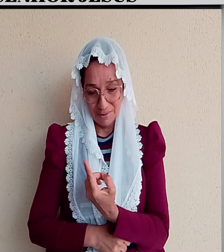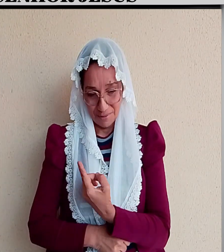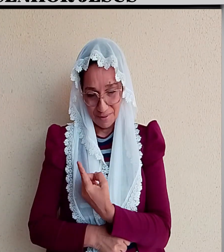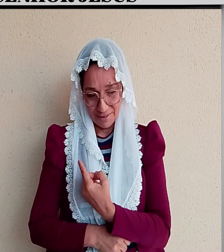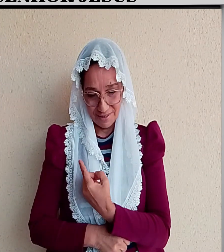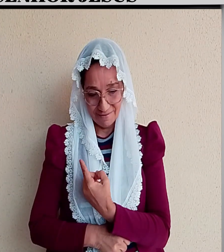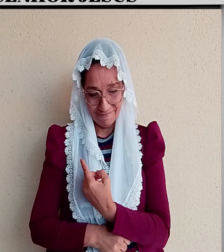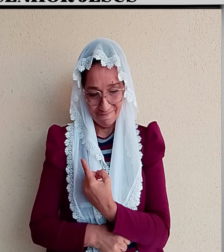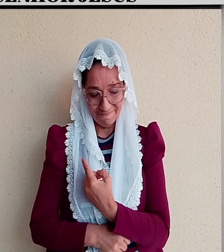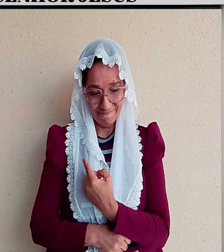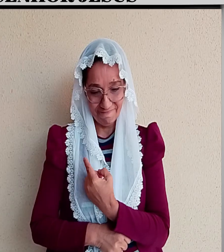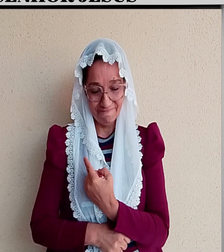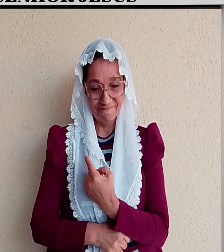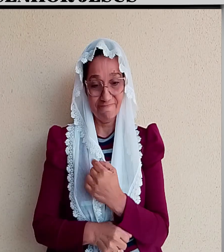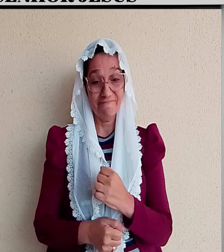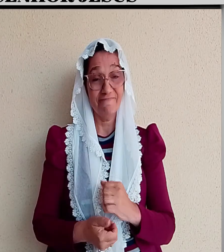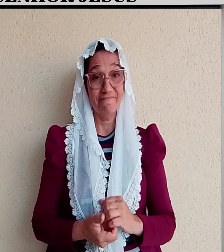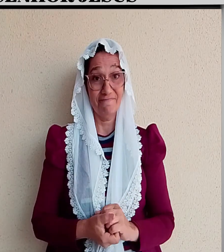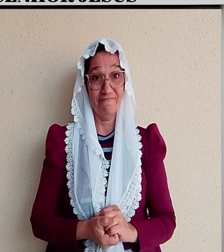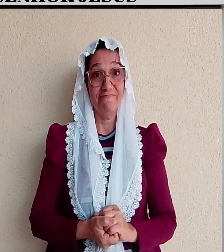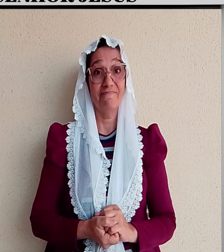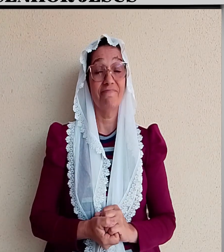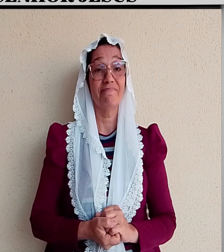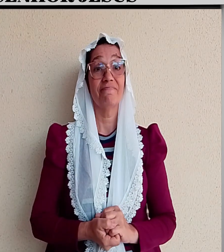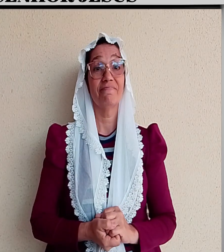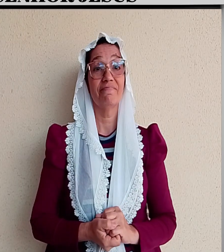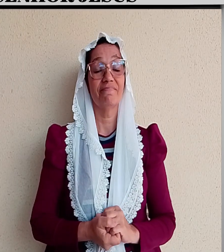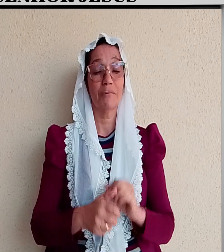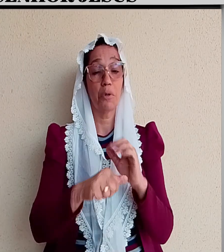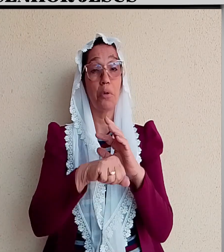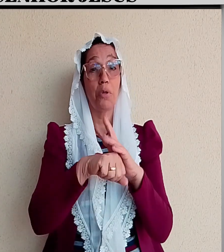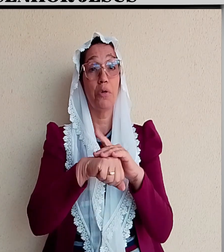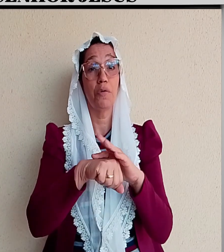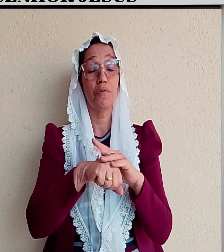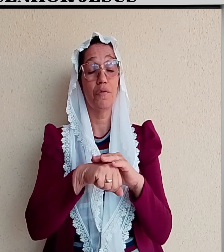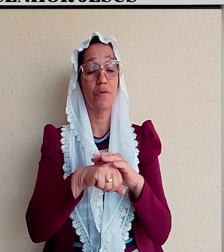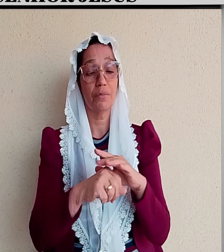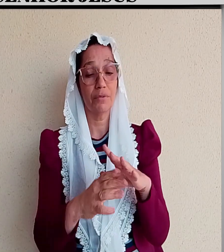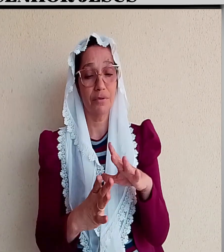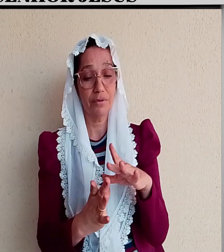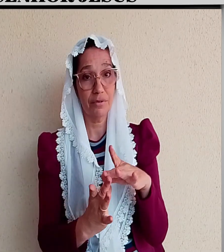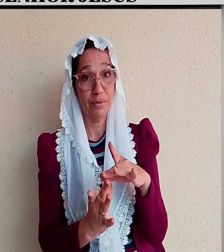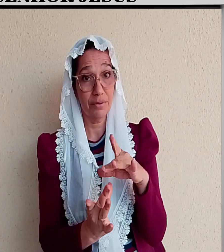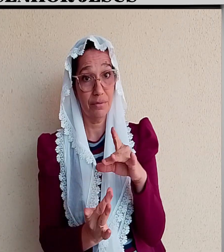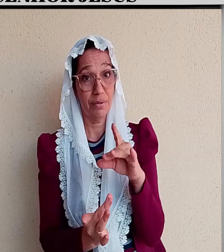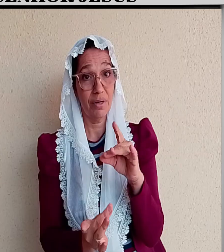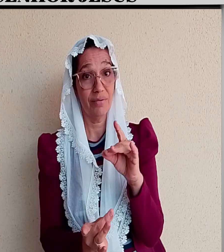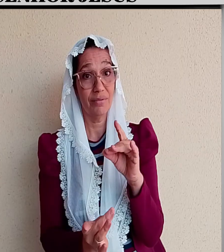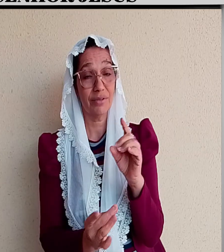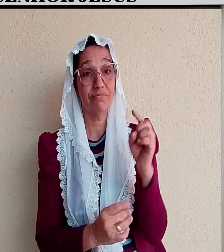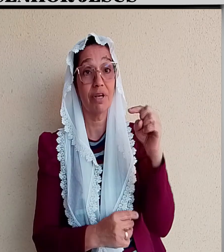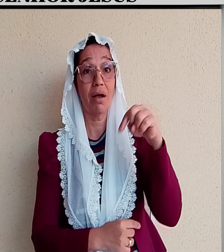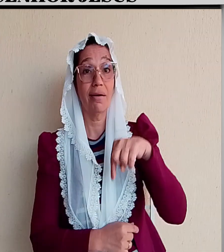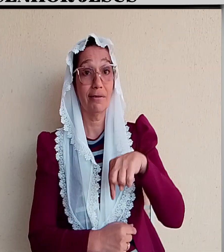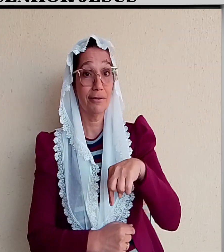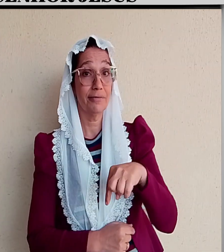Os aparelhos que tratam a nós não são os mesmos que tratam a maior parte do povo,